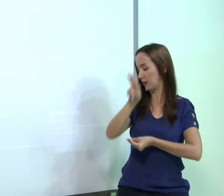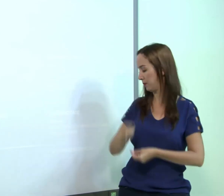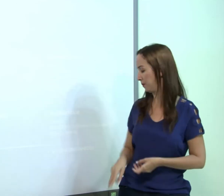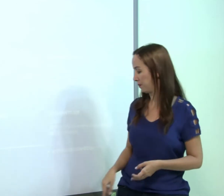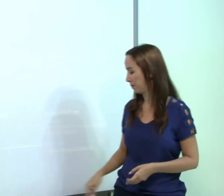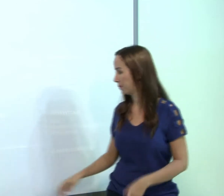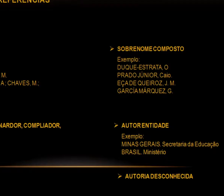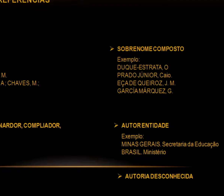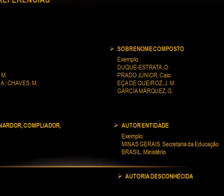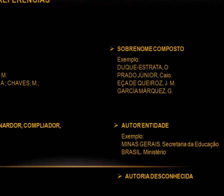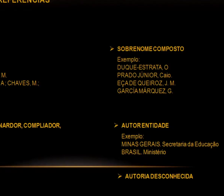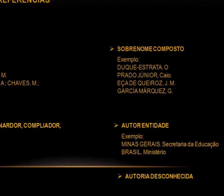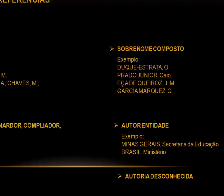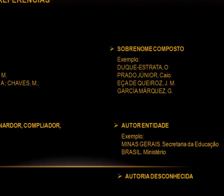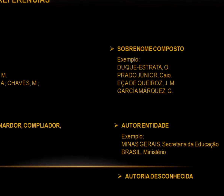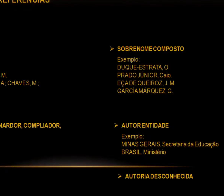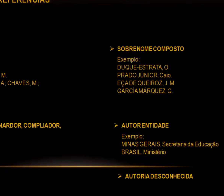do autor.